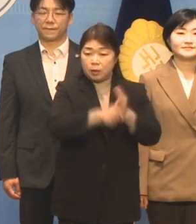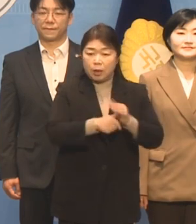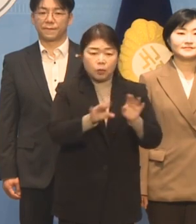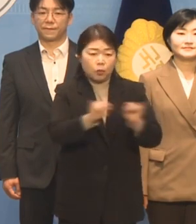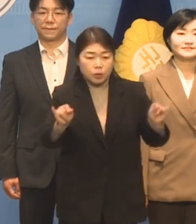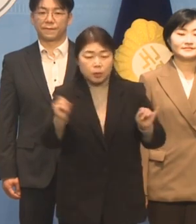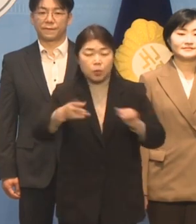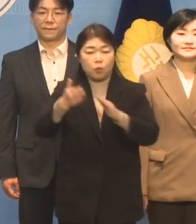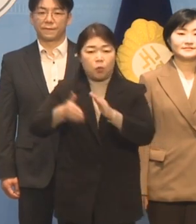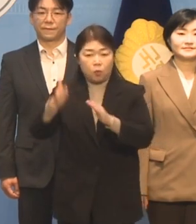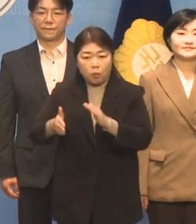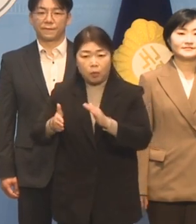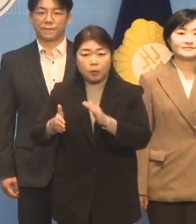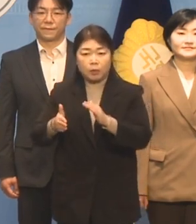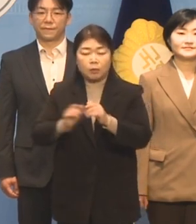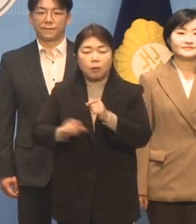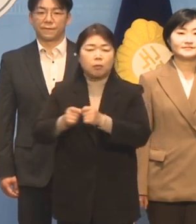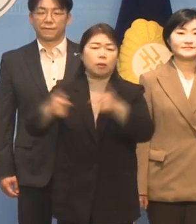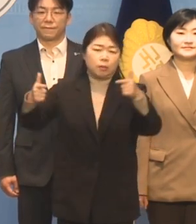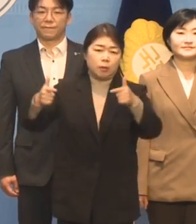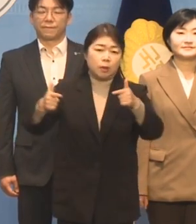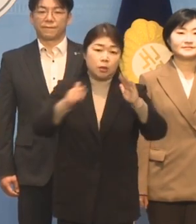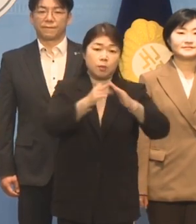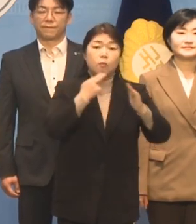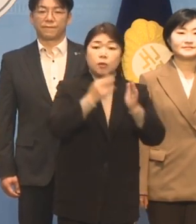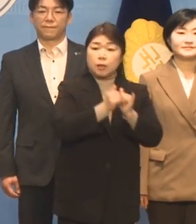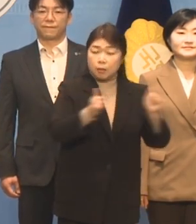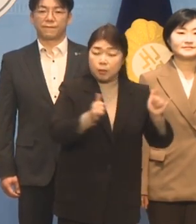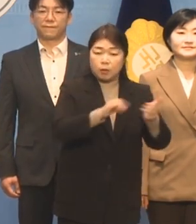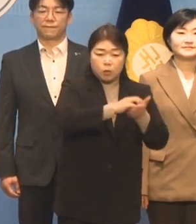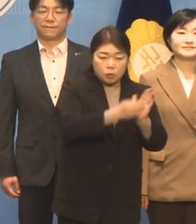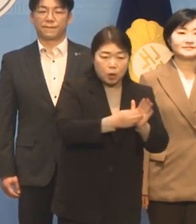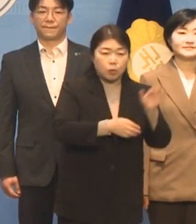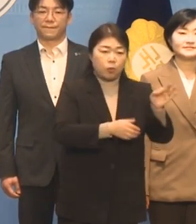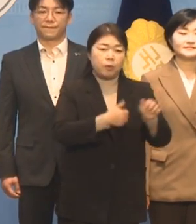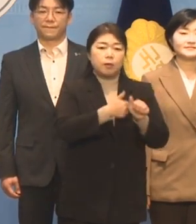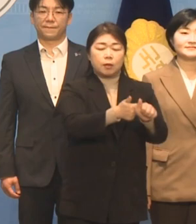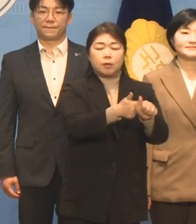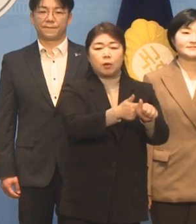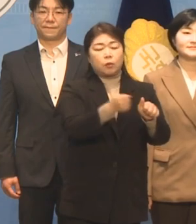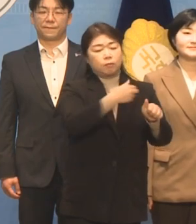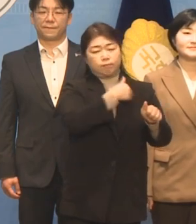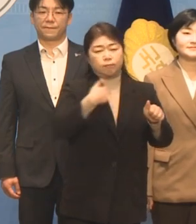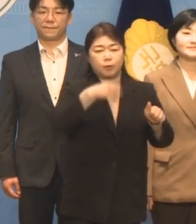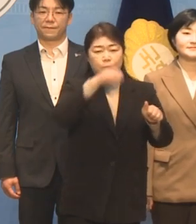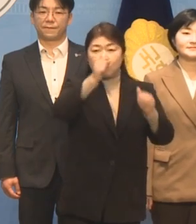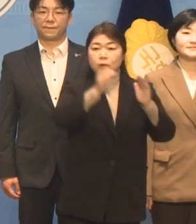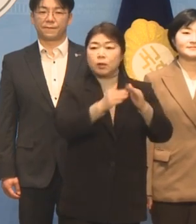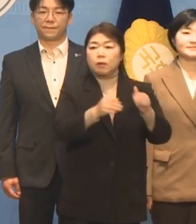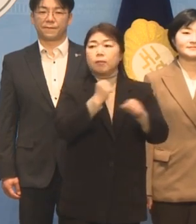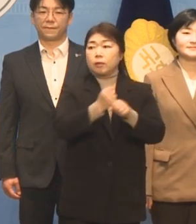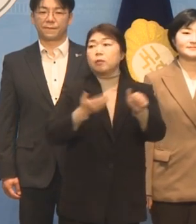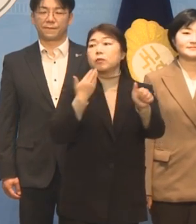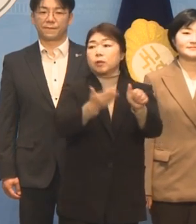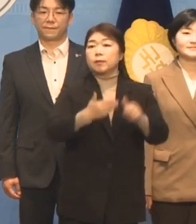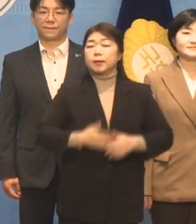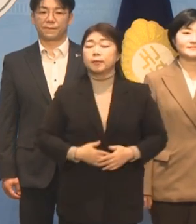높이겠습니다. 무주택 서민에게 적정한 가격과 질적 만족감을 함께